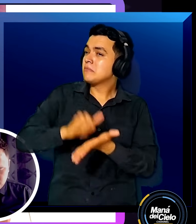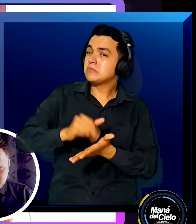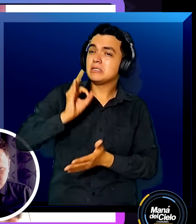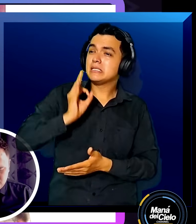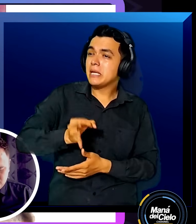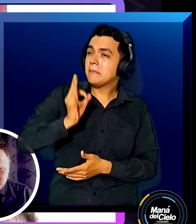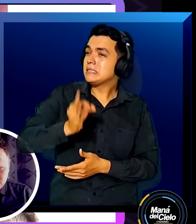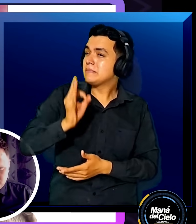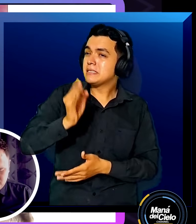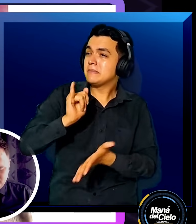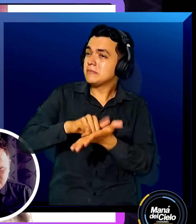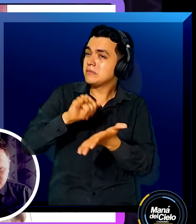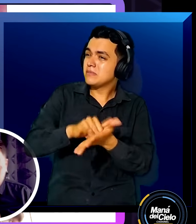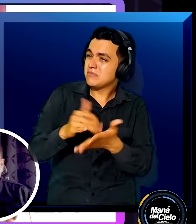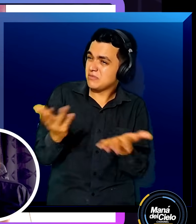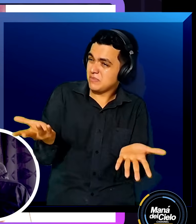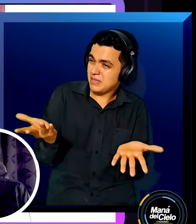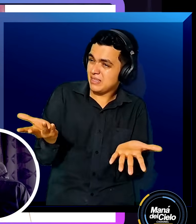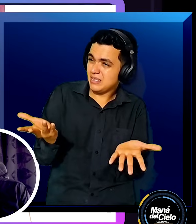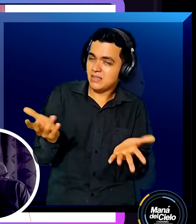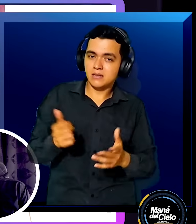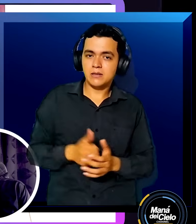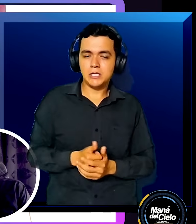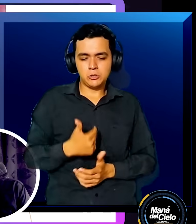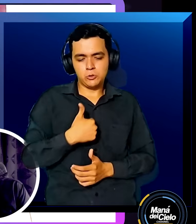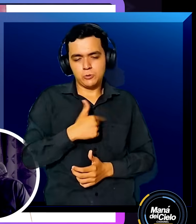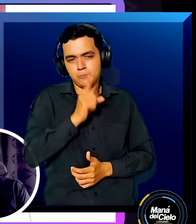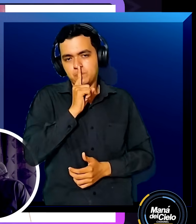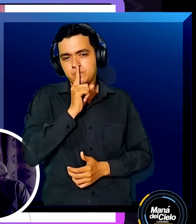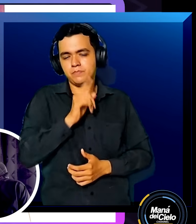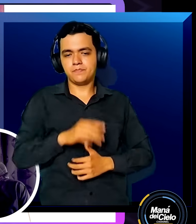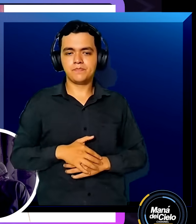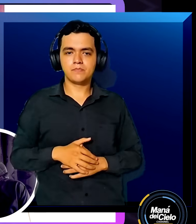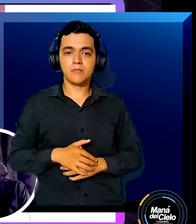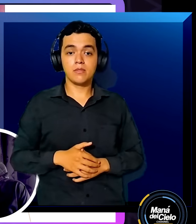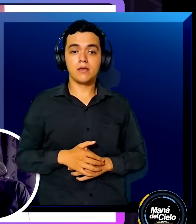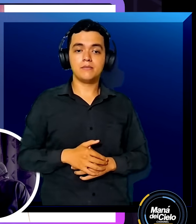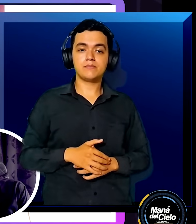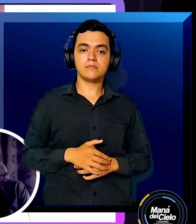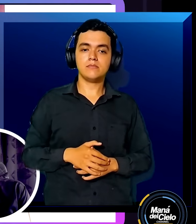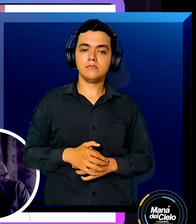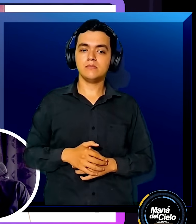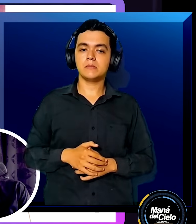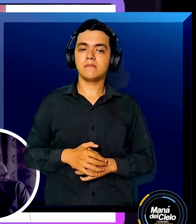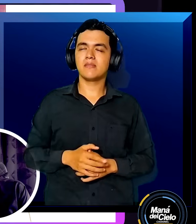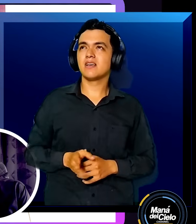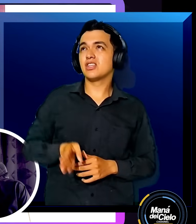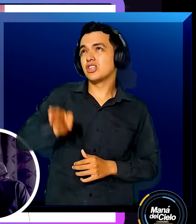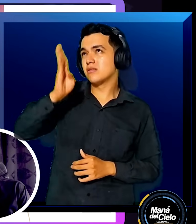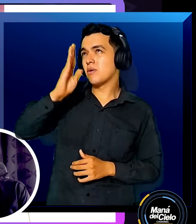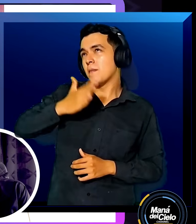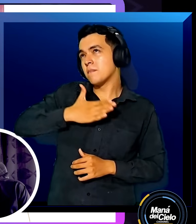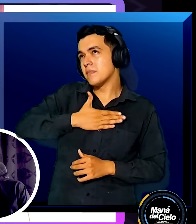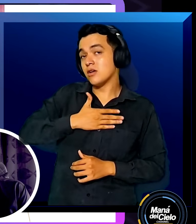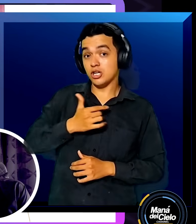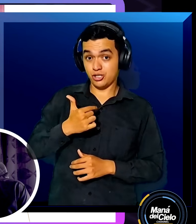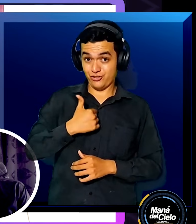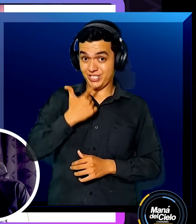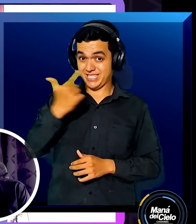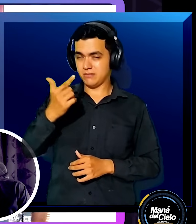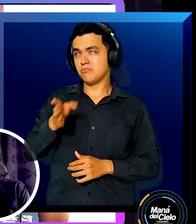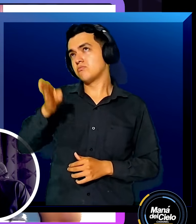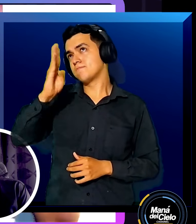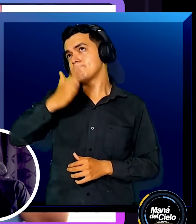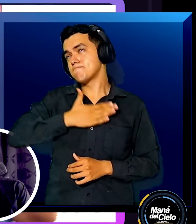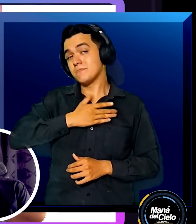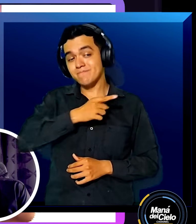favor. Regáleme un minutico, no les pido más. Antes de comenzar esta escuela dominical, porque tengo mucho dolor,